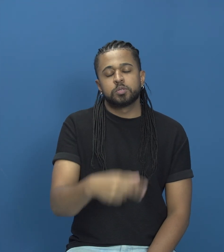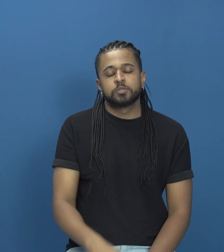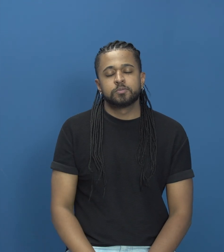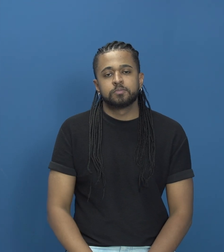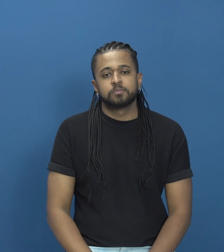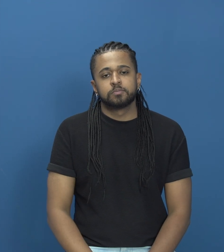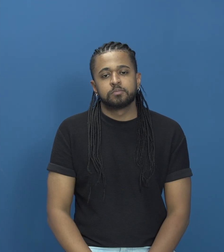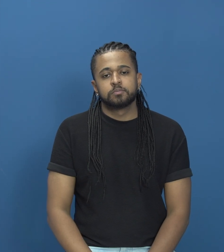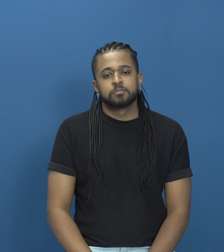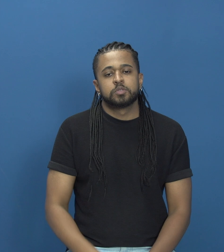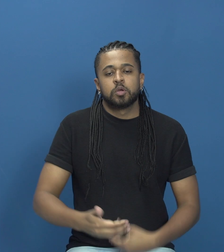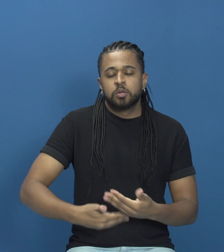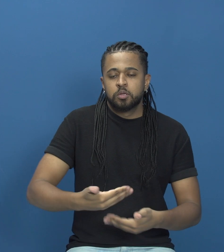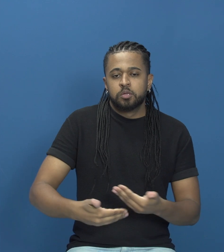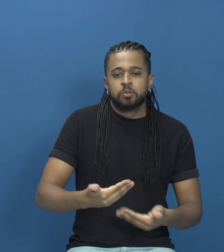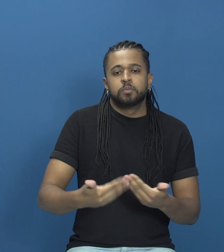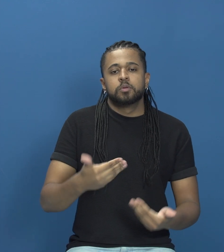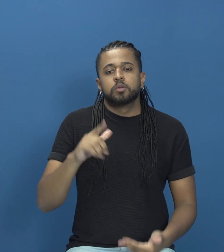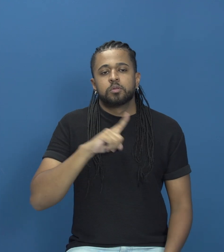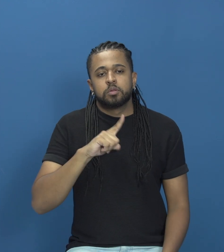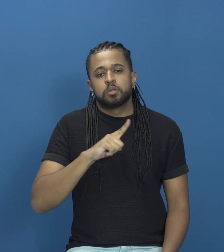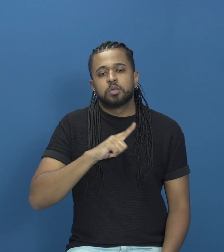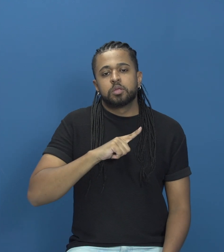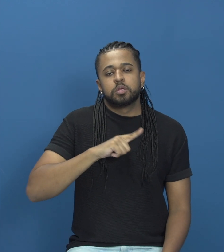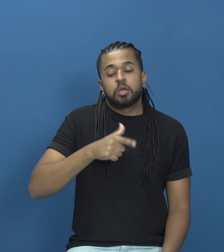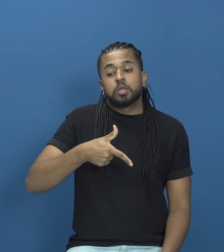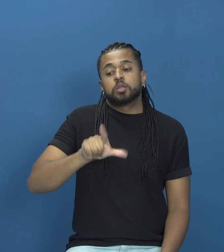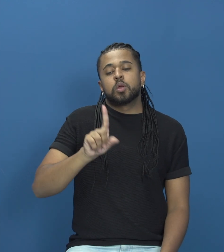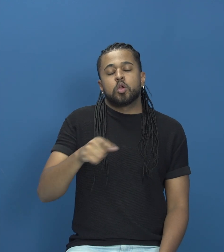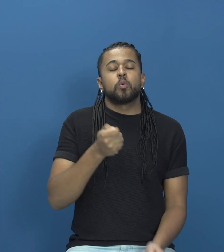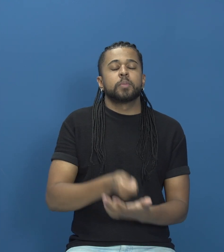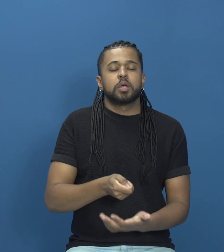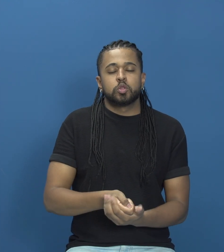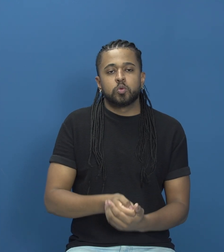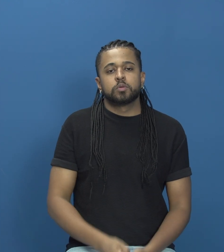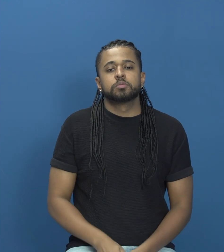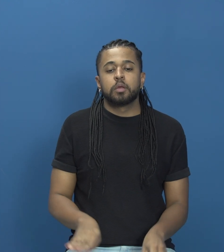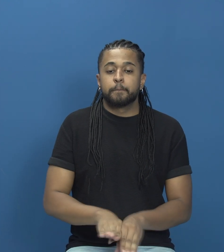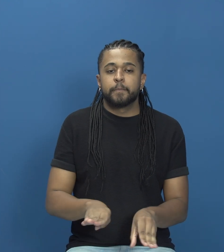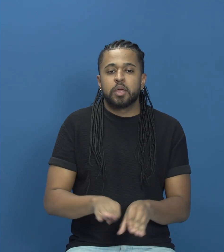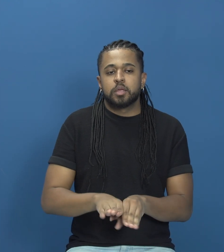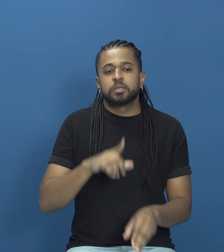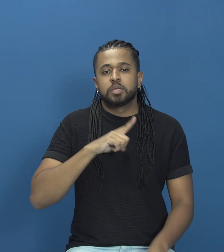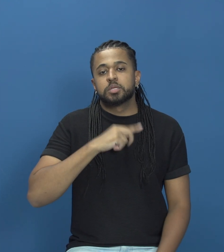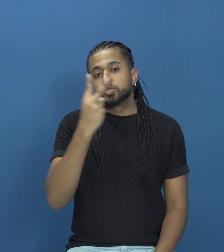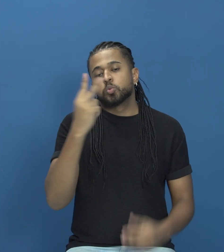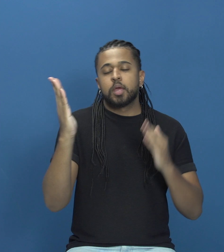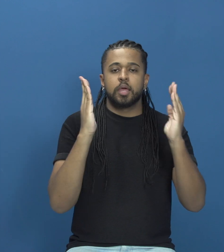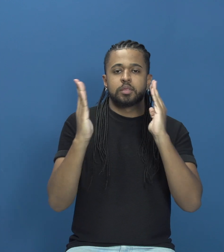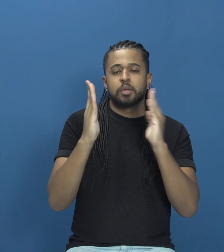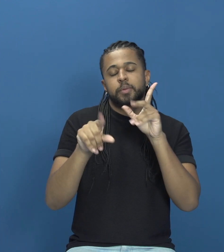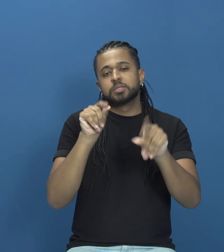11.2. Os procedimentos de que trata o item anterior são obrigatórios e pertencentes à segunda etapa